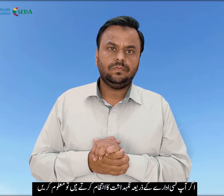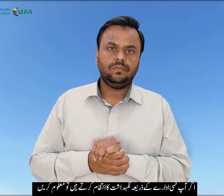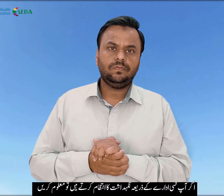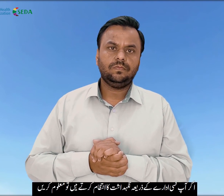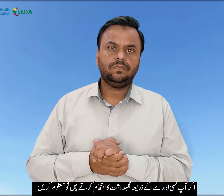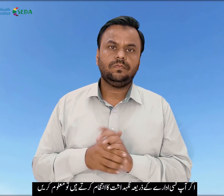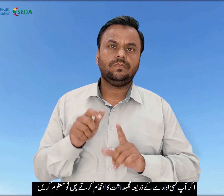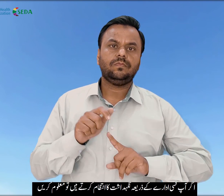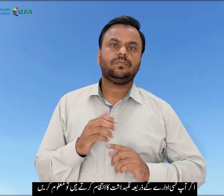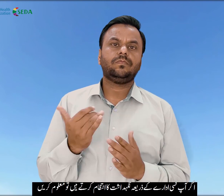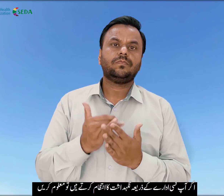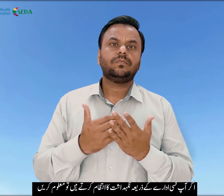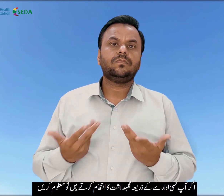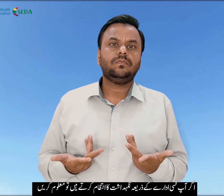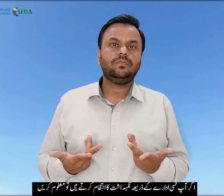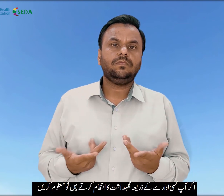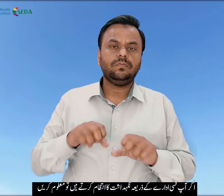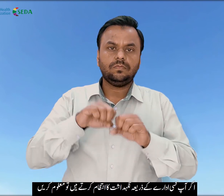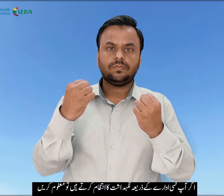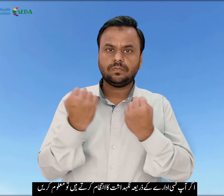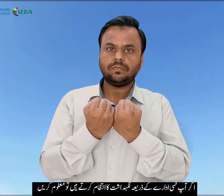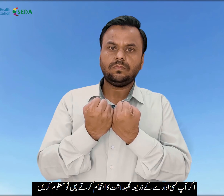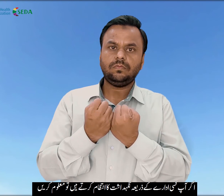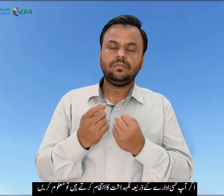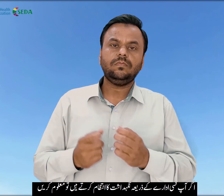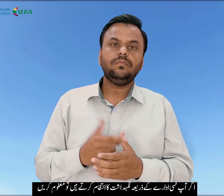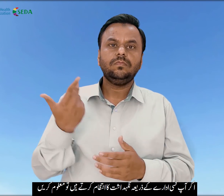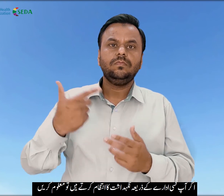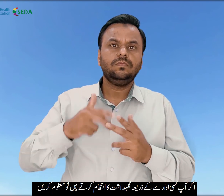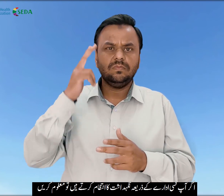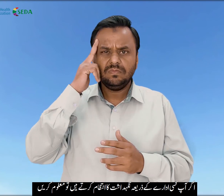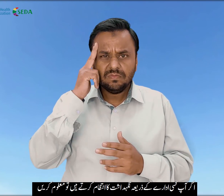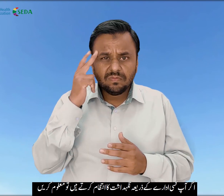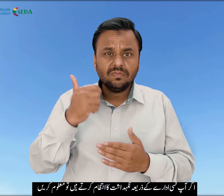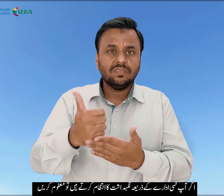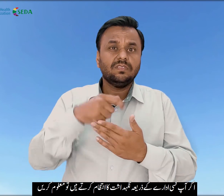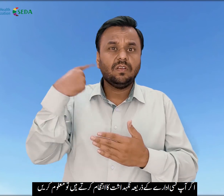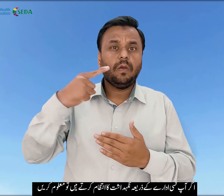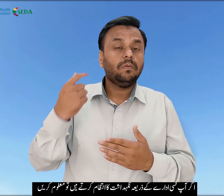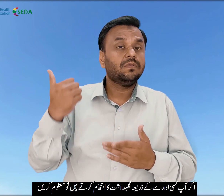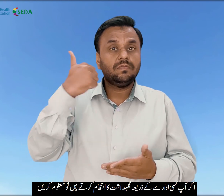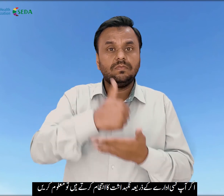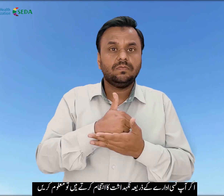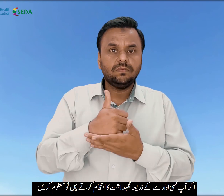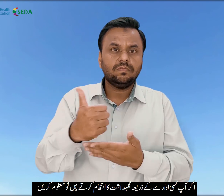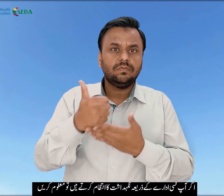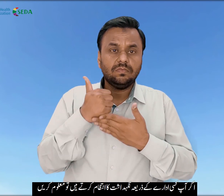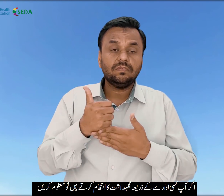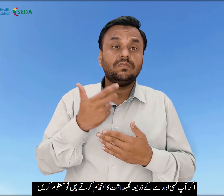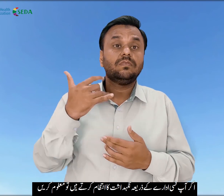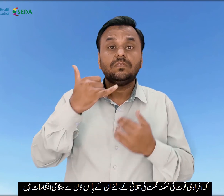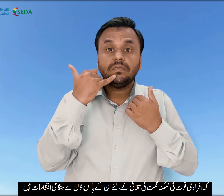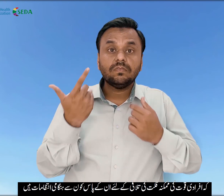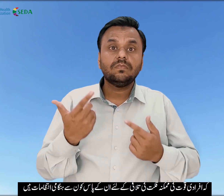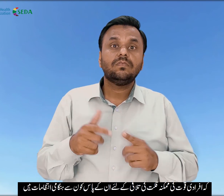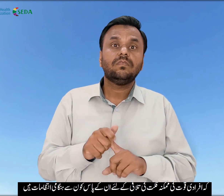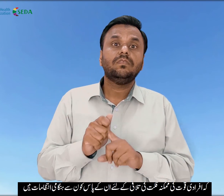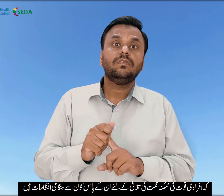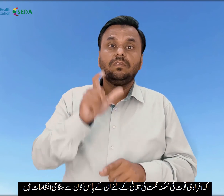اگر آپ کسی ادارے کے ذریعے نگہداشت کا انتظام کرتے ہیں تو معلوم کریں کہ افرادی قوت